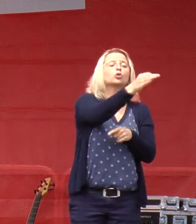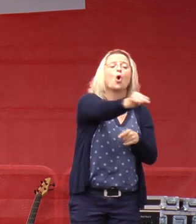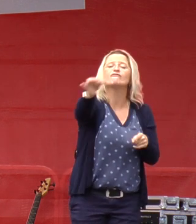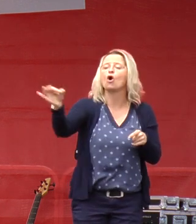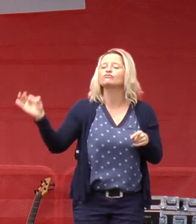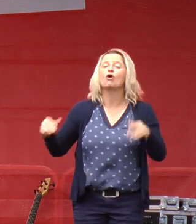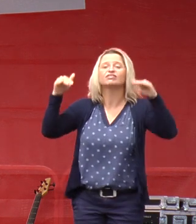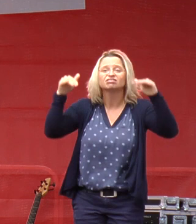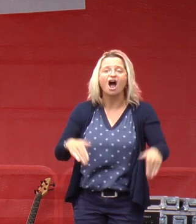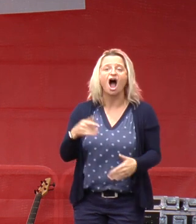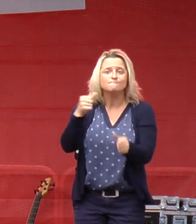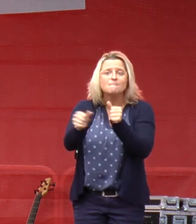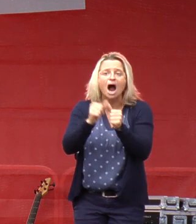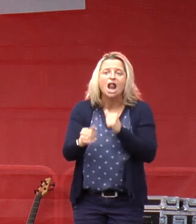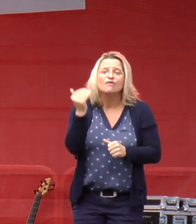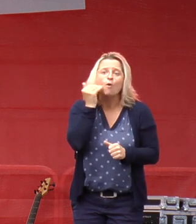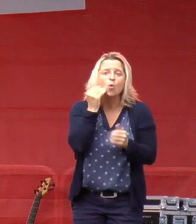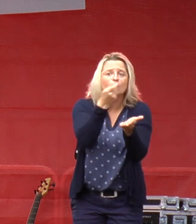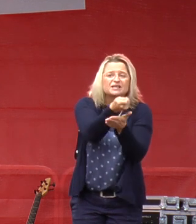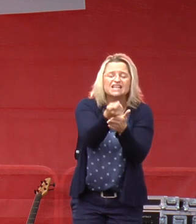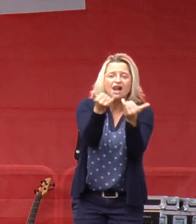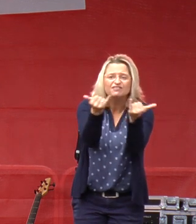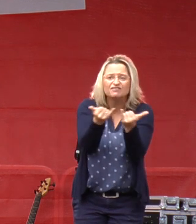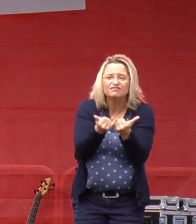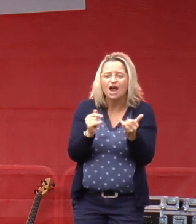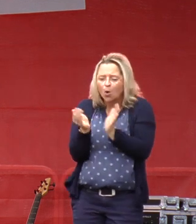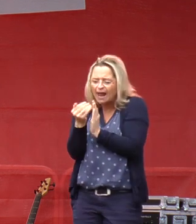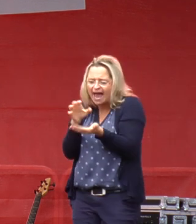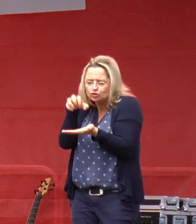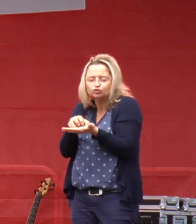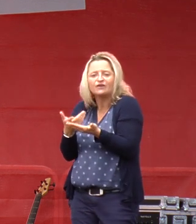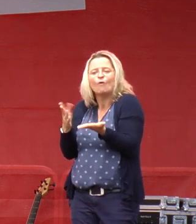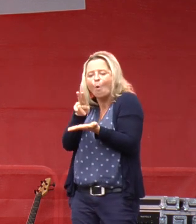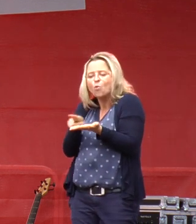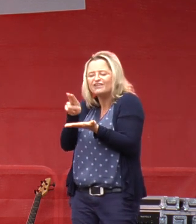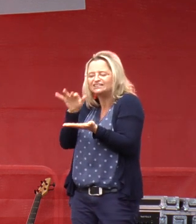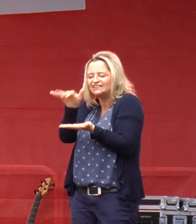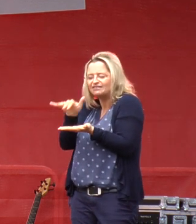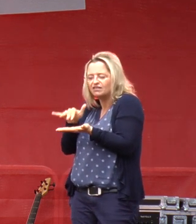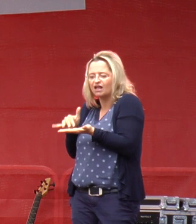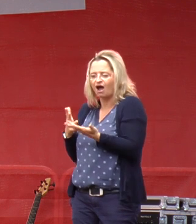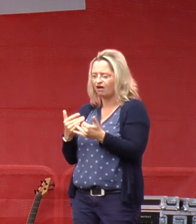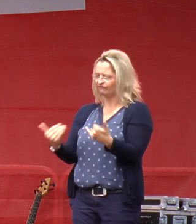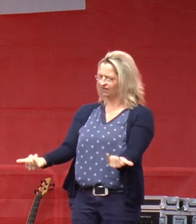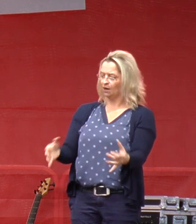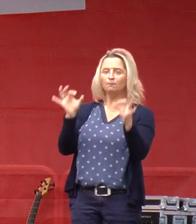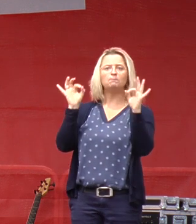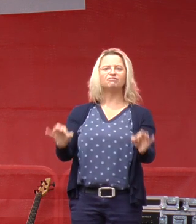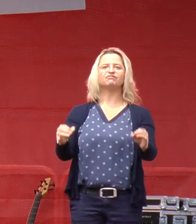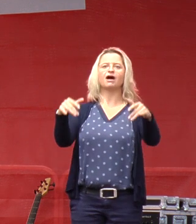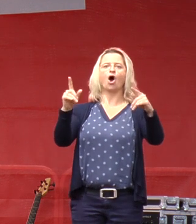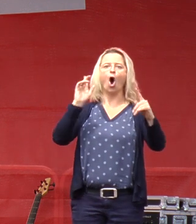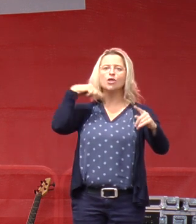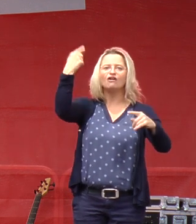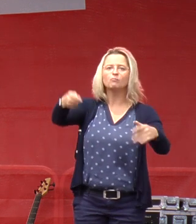bezahlbarem Wohnraum. Ja? Auch in kleineren, in Unistädten. Und das ist ja eine Entwicklung, die ist nicht vom Himmel gefallen. Das ist